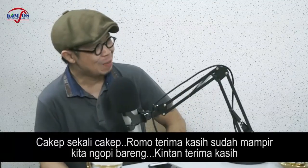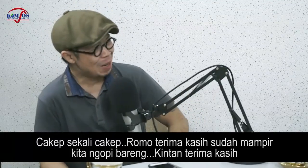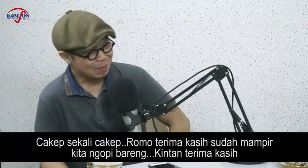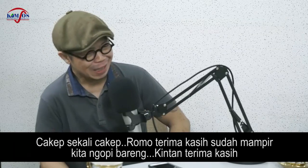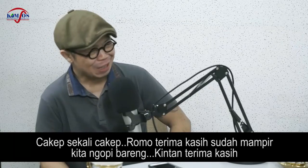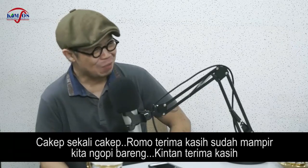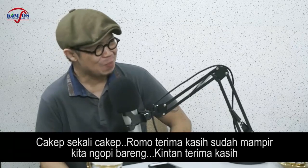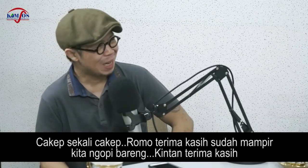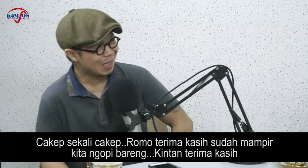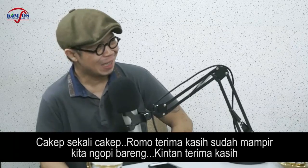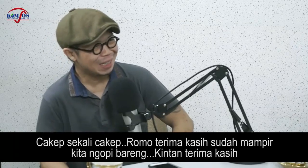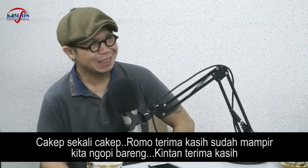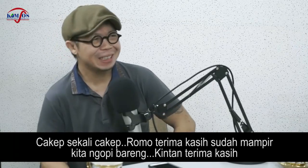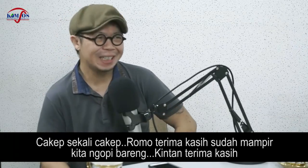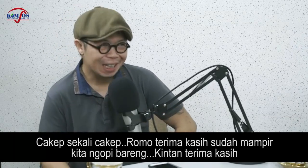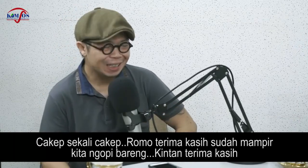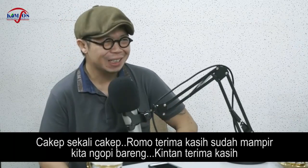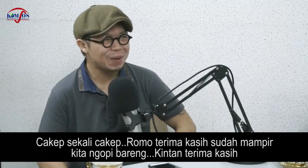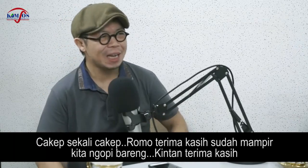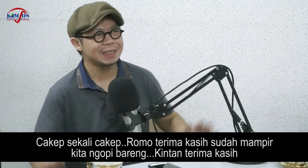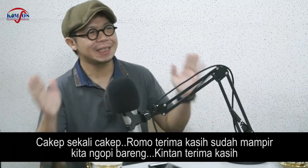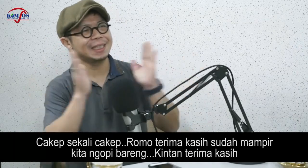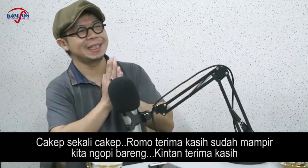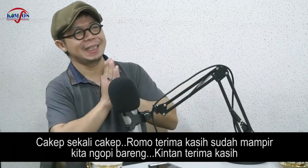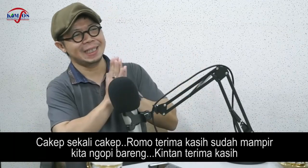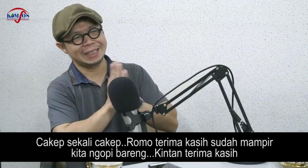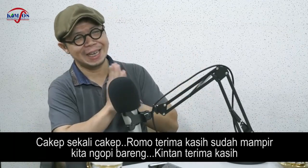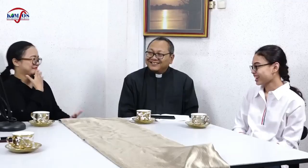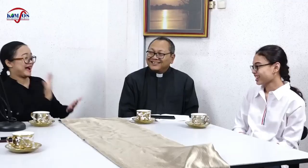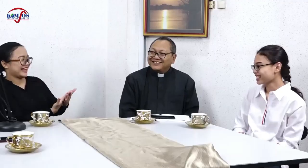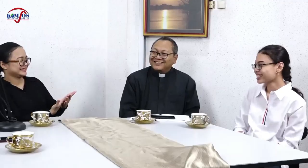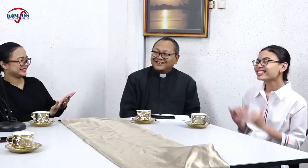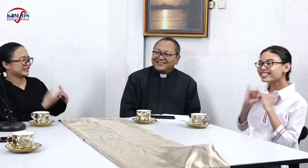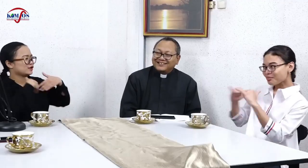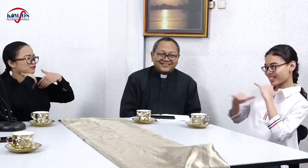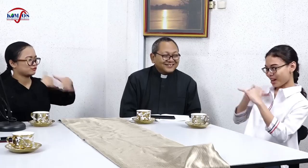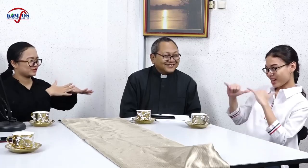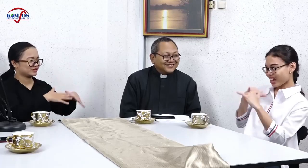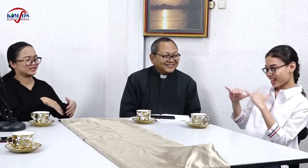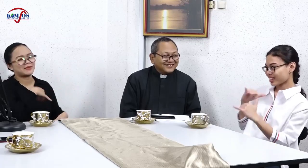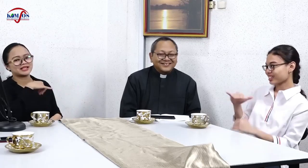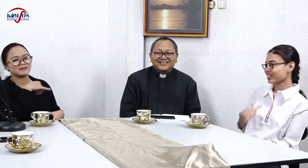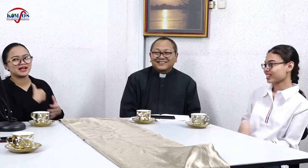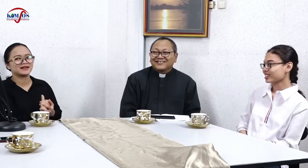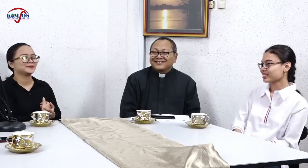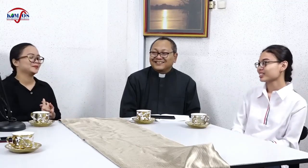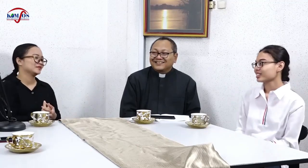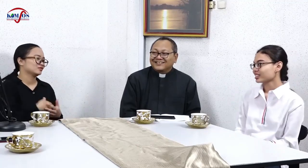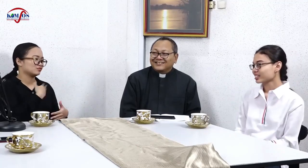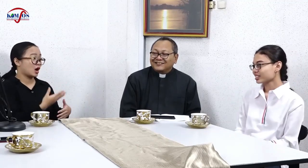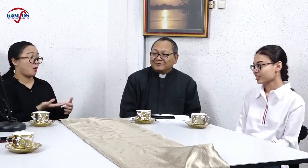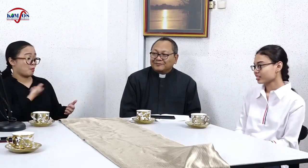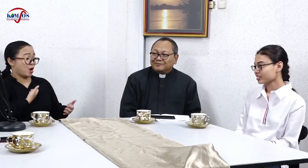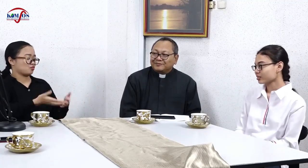Udah mampir kita ngopi bareng Intan Terima kasih ya sudah kita tidak mau